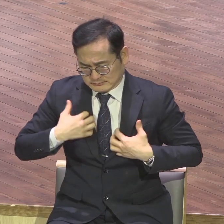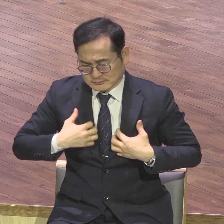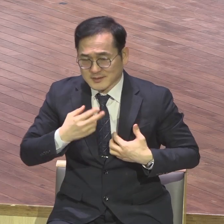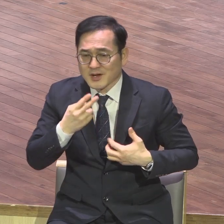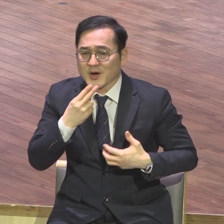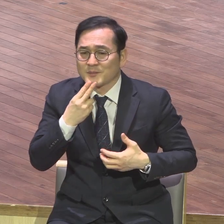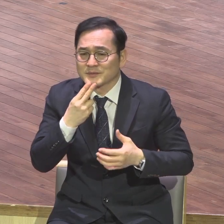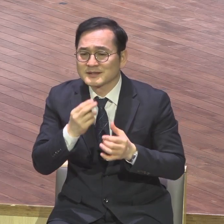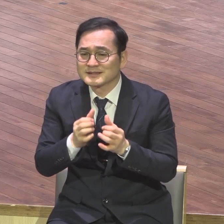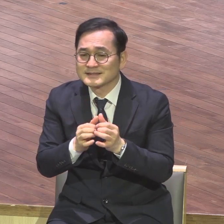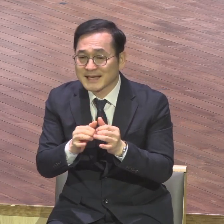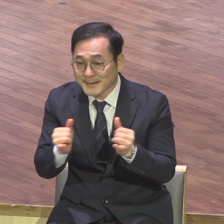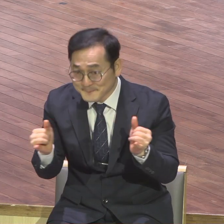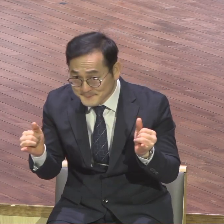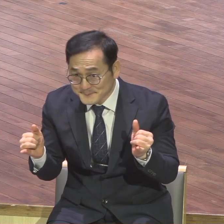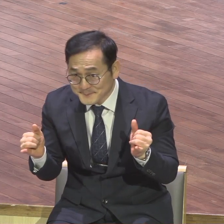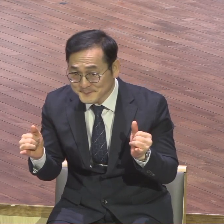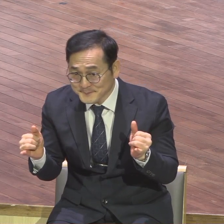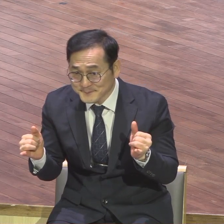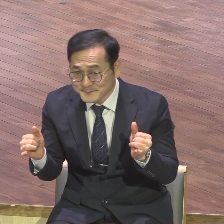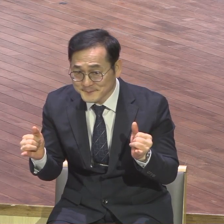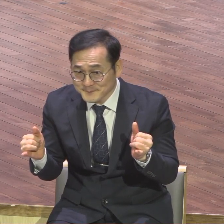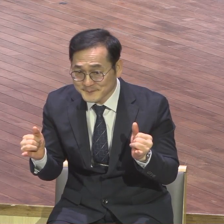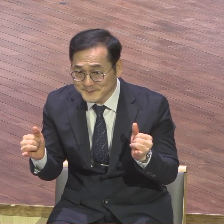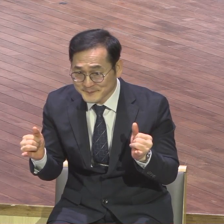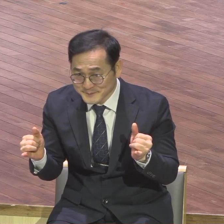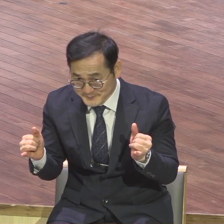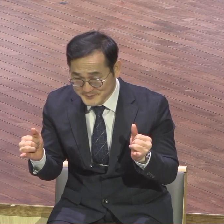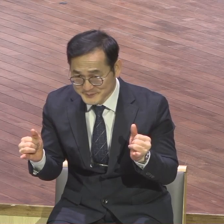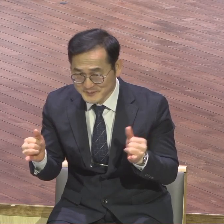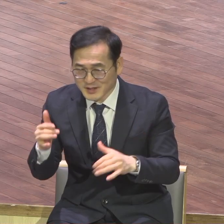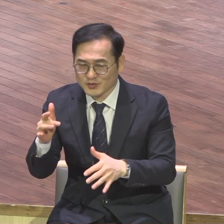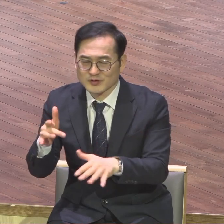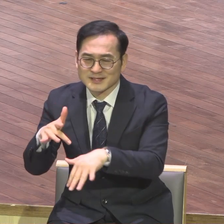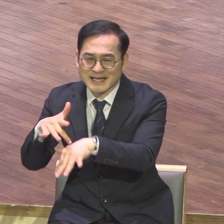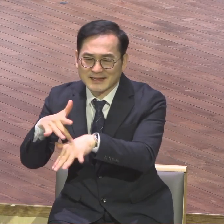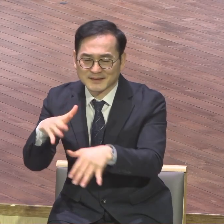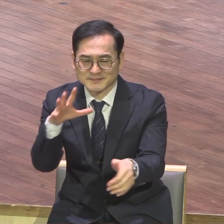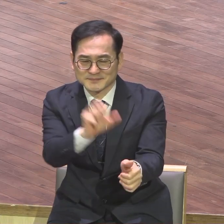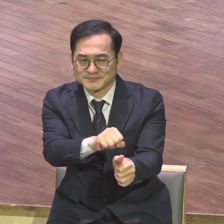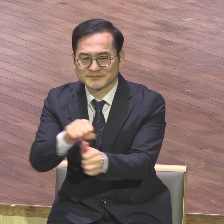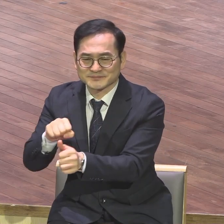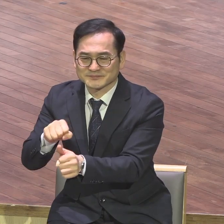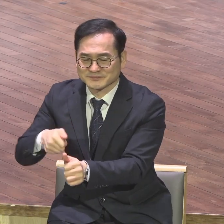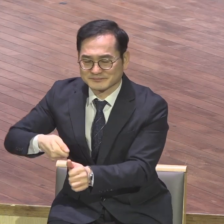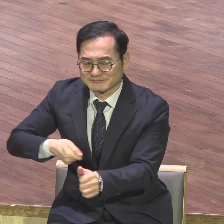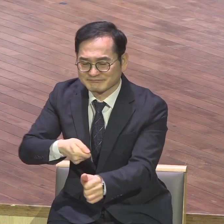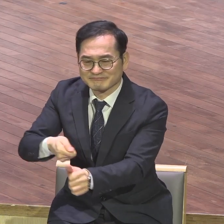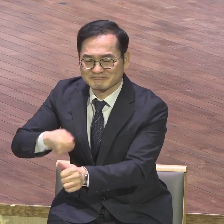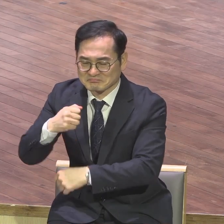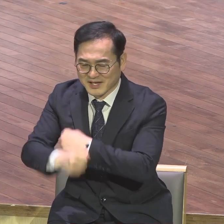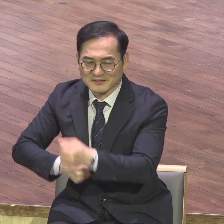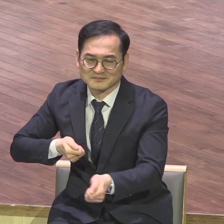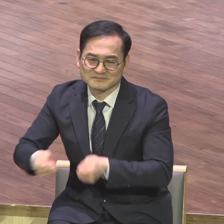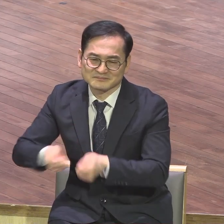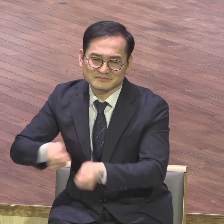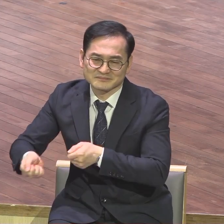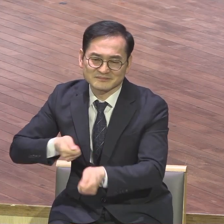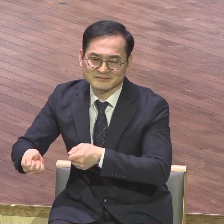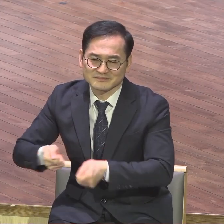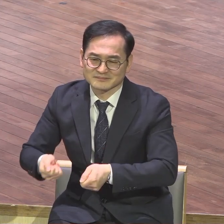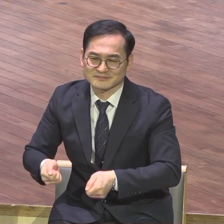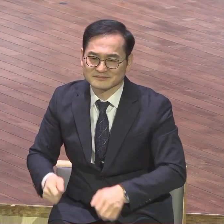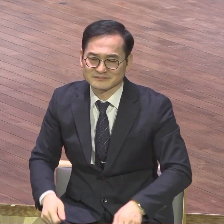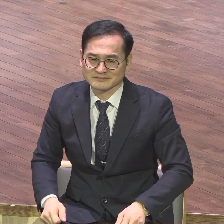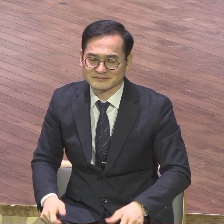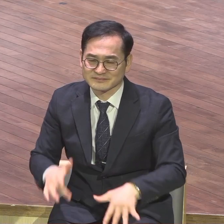않는 사람은 그 순간에 그때부터 사단에게 그 삶이 조종당해요. 아시겠어요? 사단이